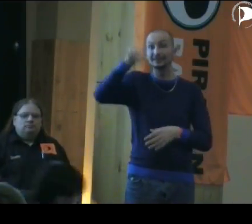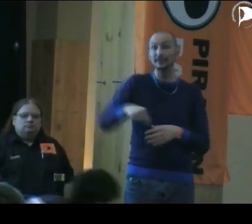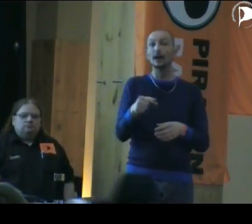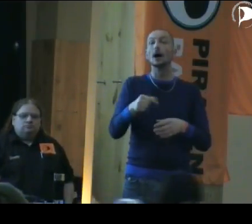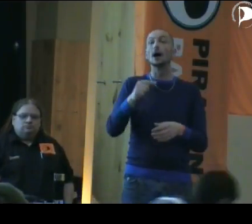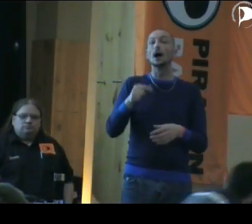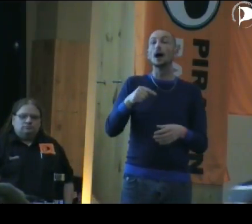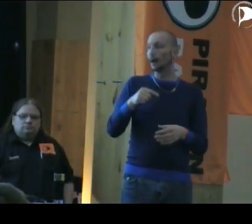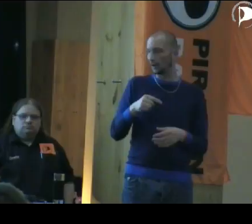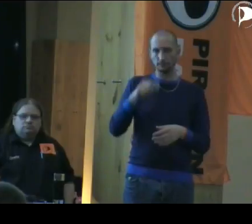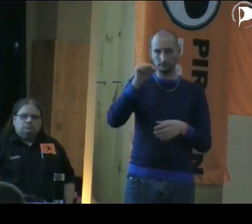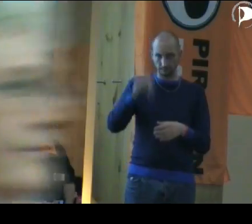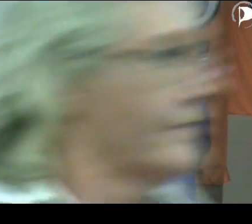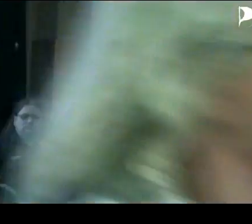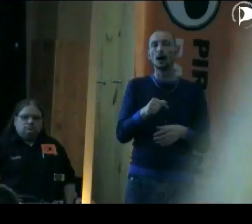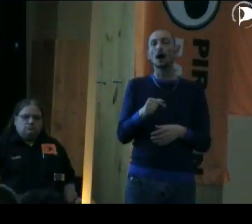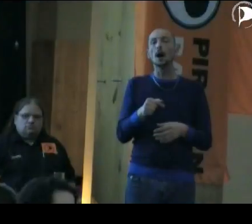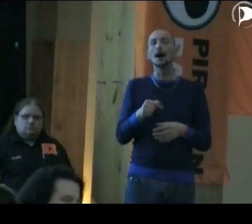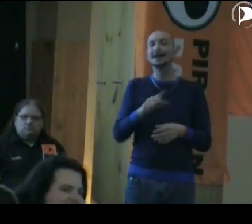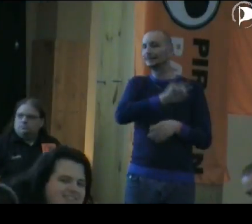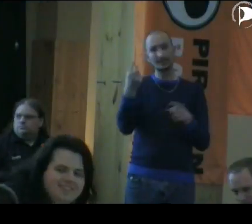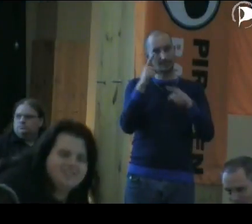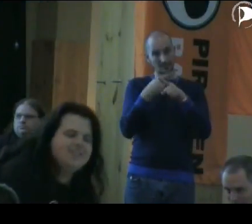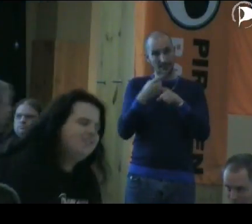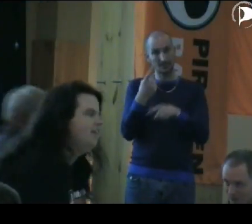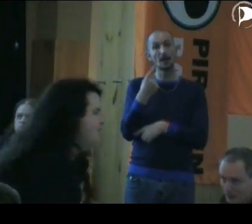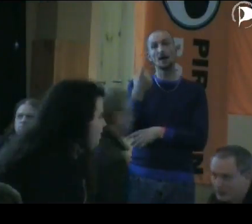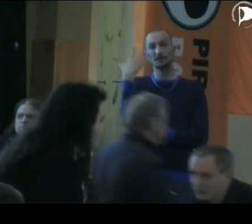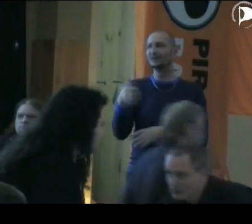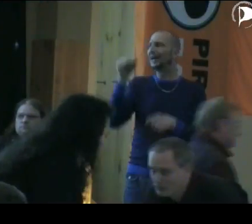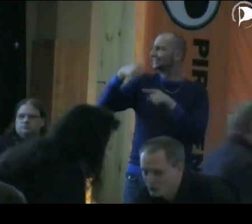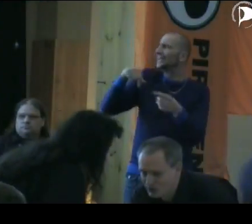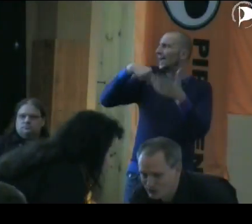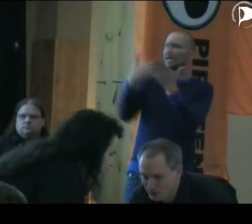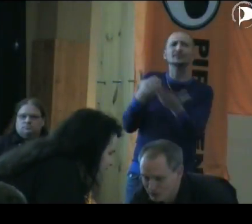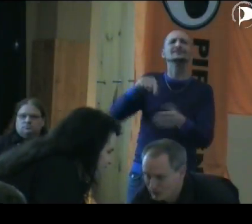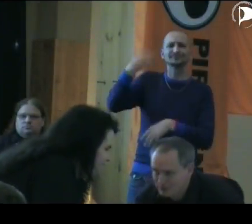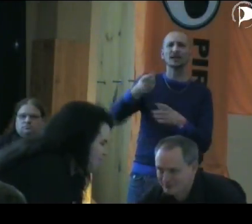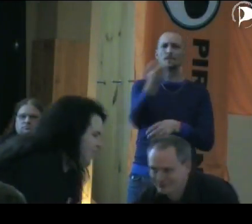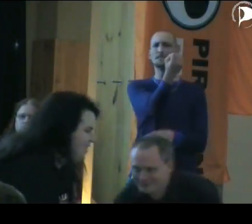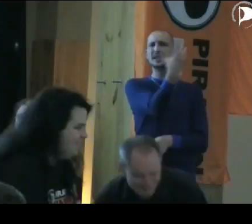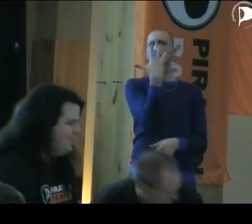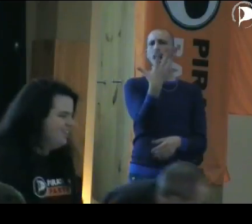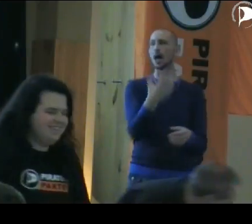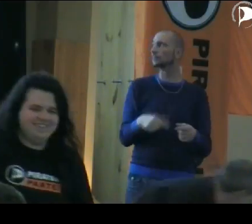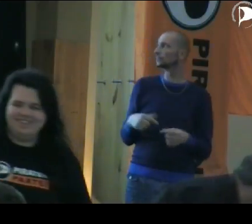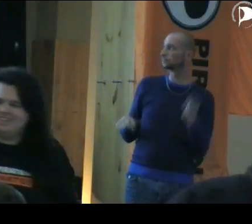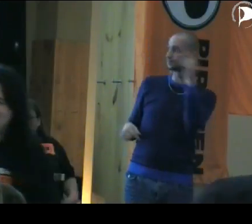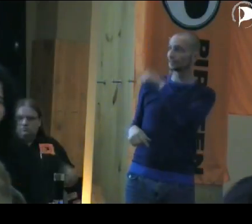die kernergebnisse alarme besonnene christoph bieler der schein zum nächsten mal